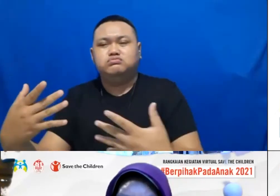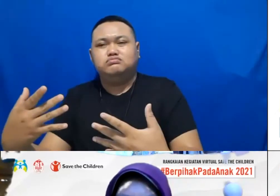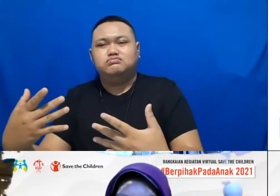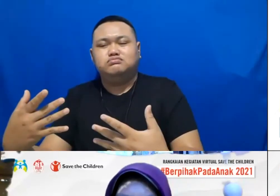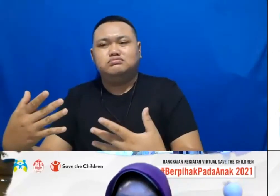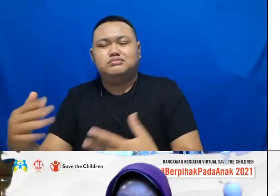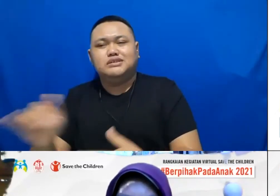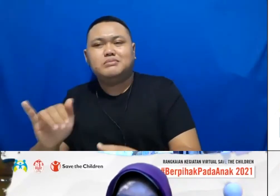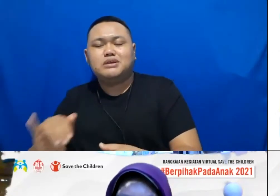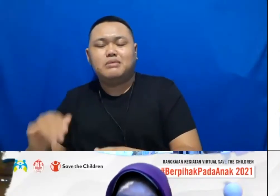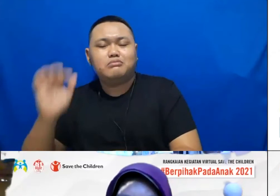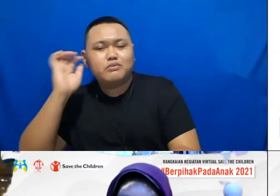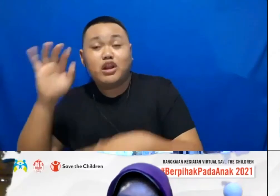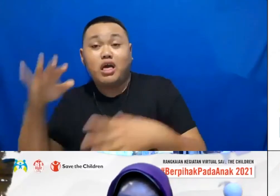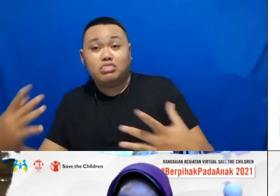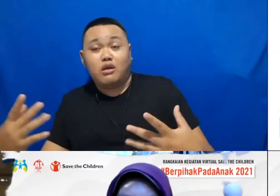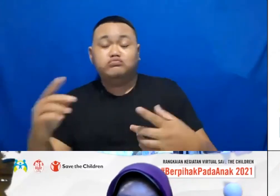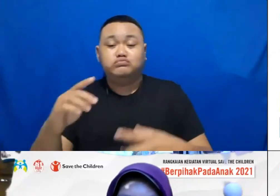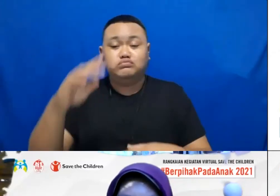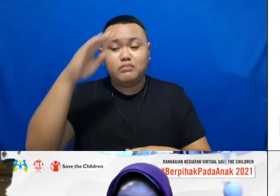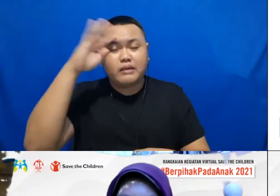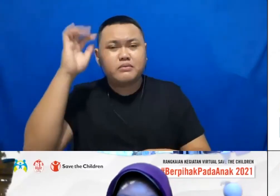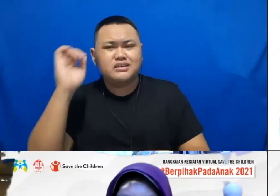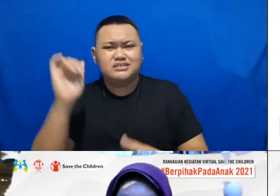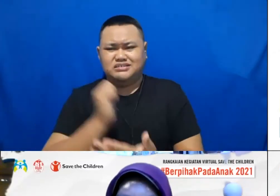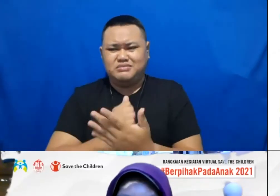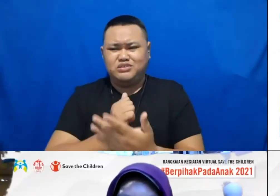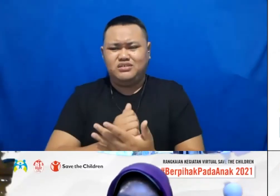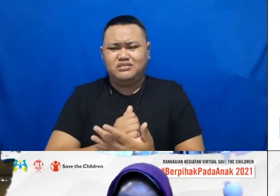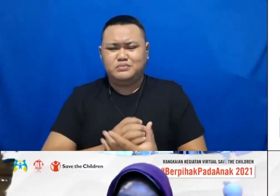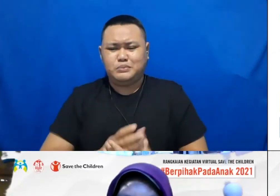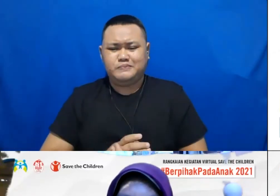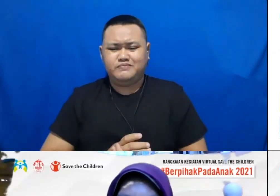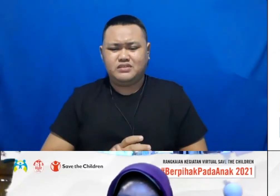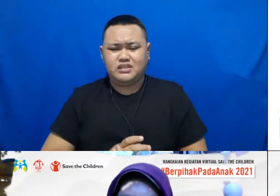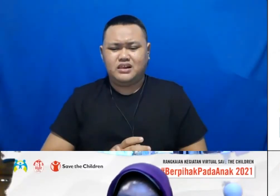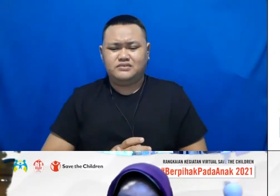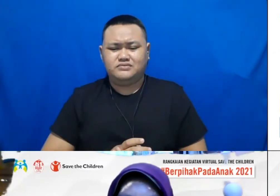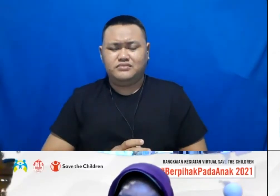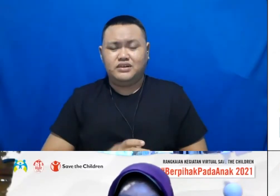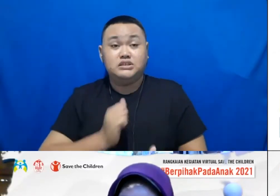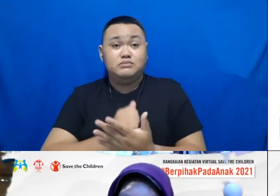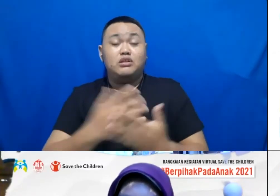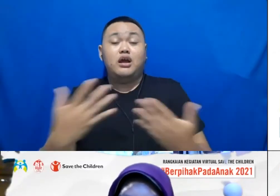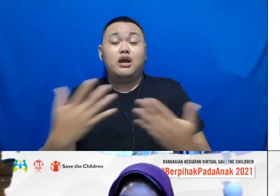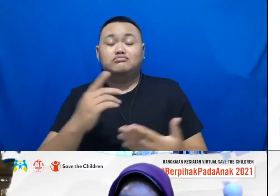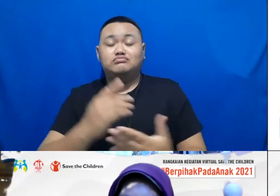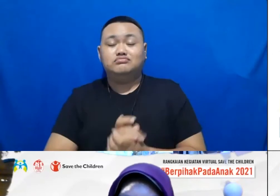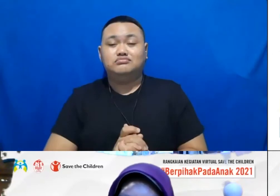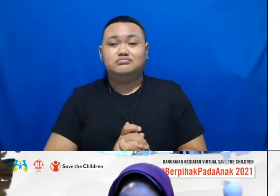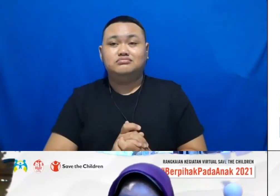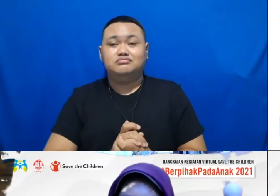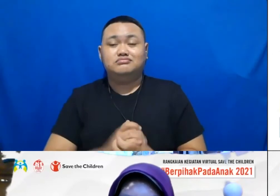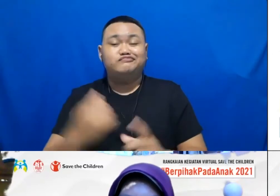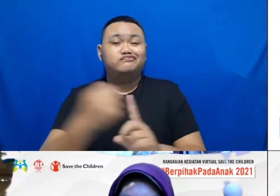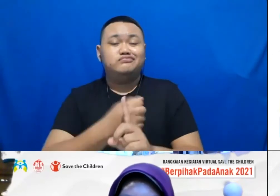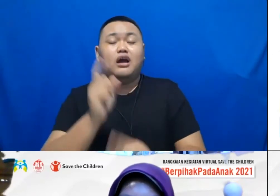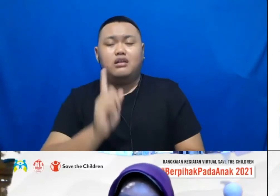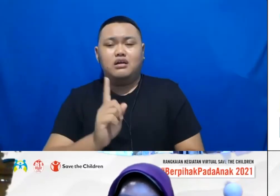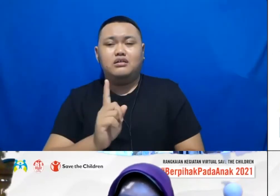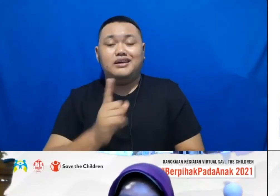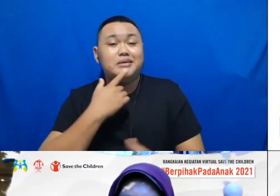ini diharapkan mampu mentransfer nilai-nilai kesetaraan dan keadilan gender yang tidak didapat